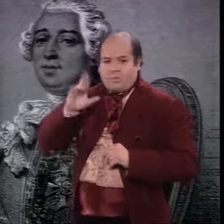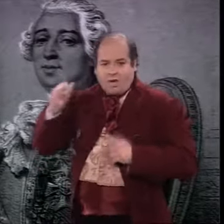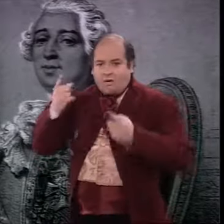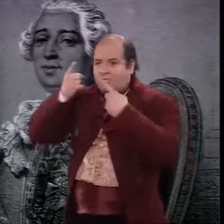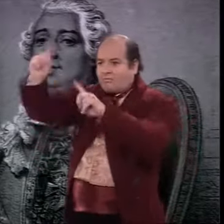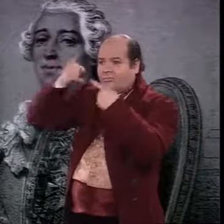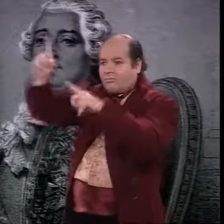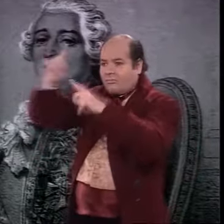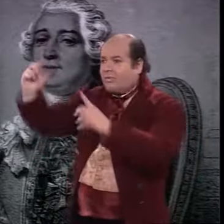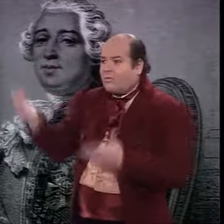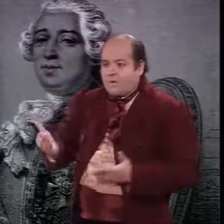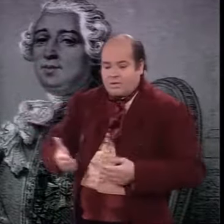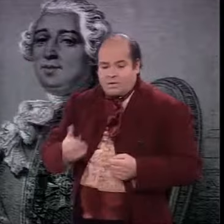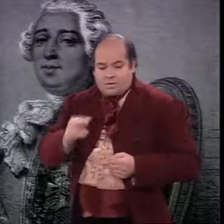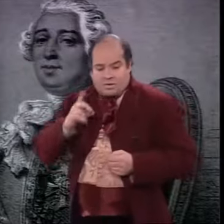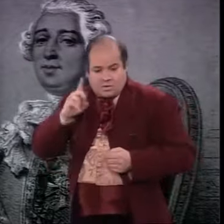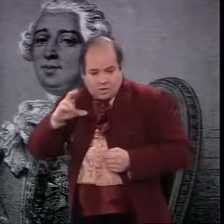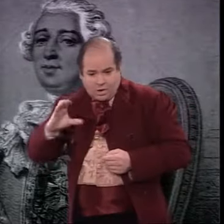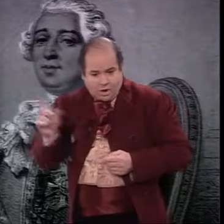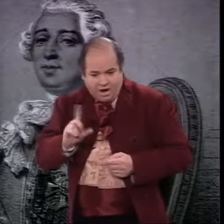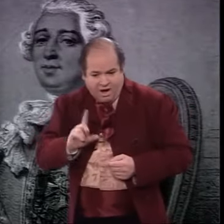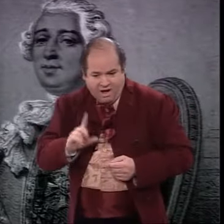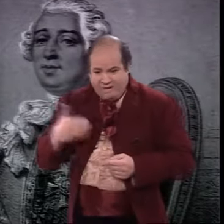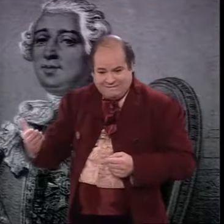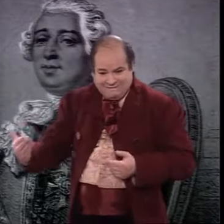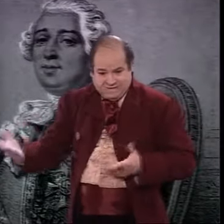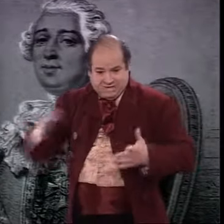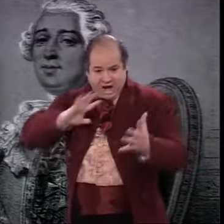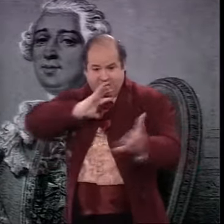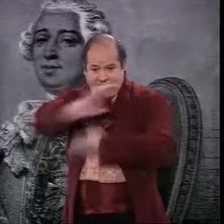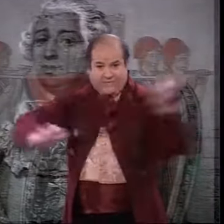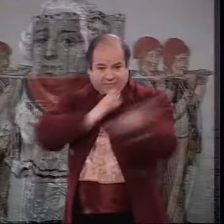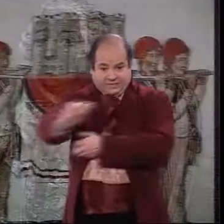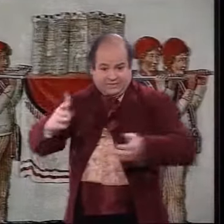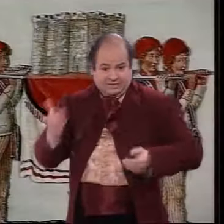Oui, sire, par le peuple. »« Mais alors c'est une révolte ?»« Non, sire, c'est une révolution. »